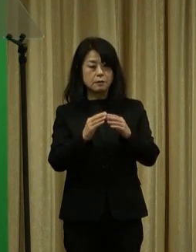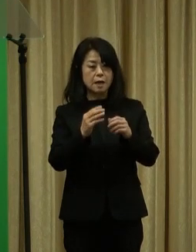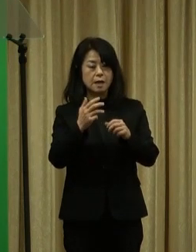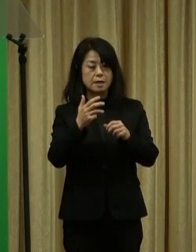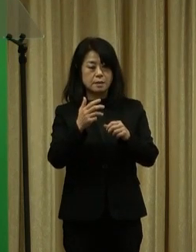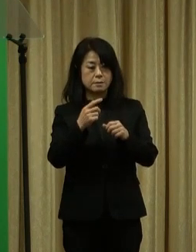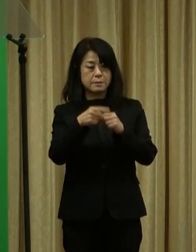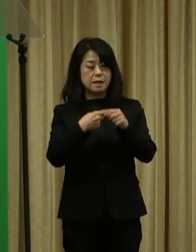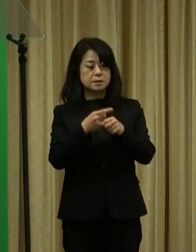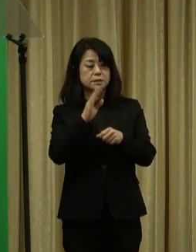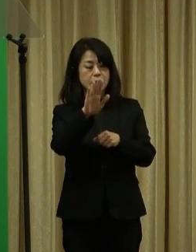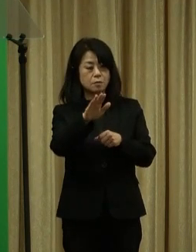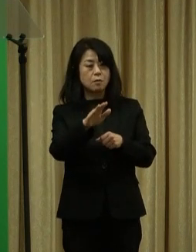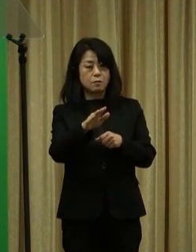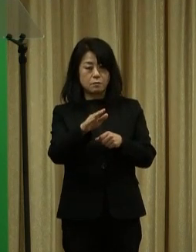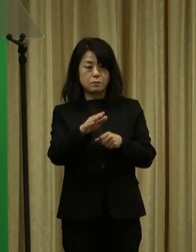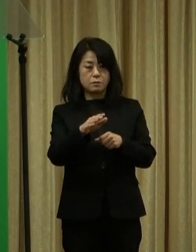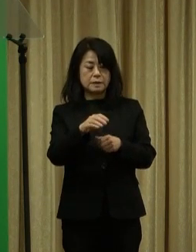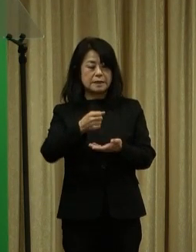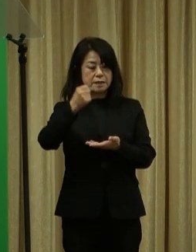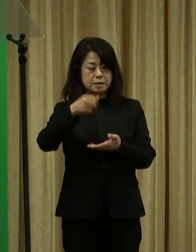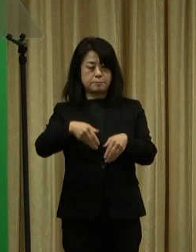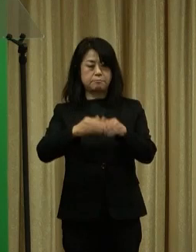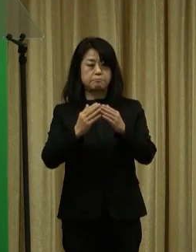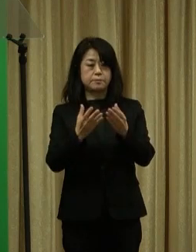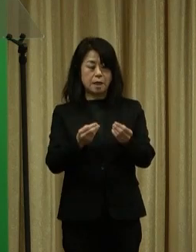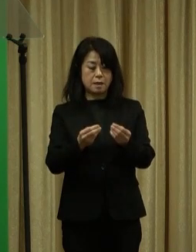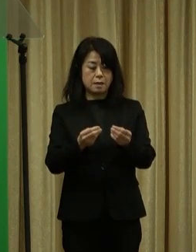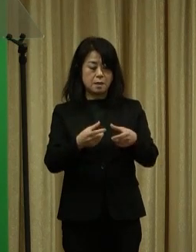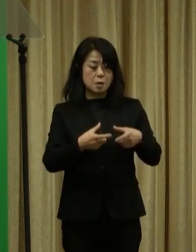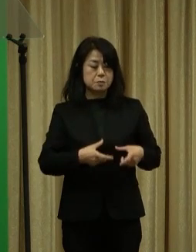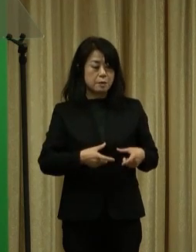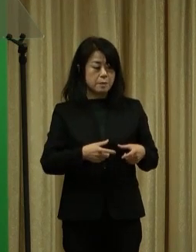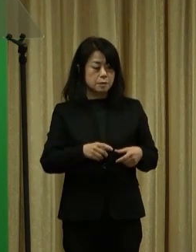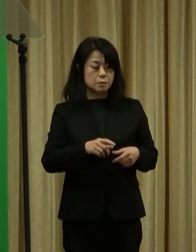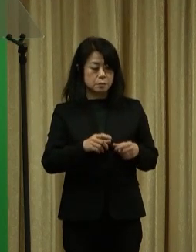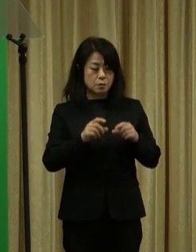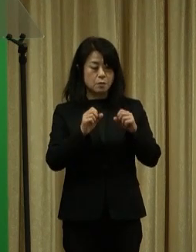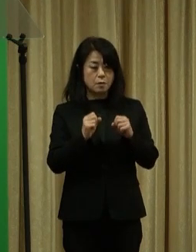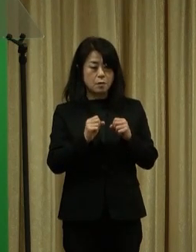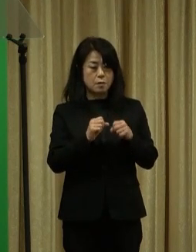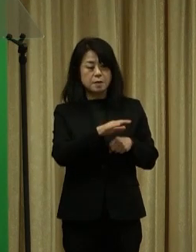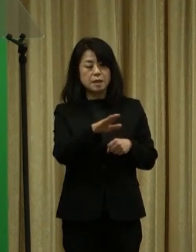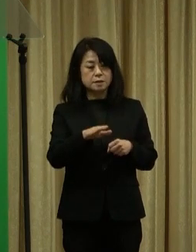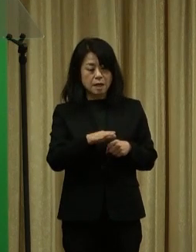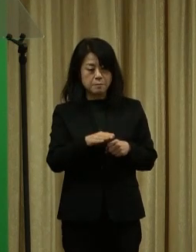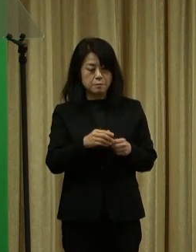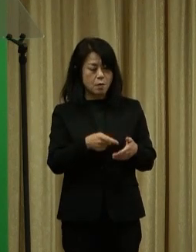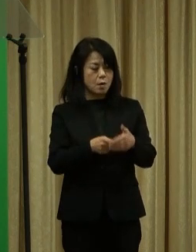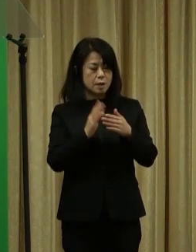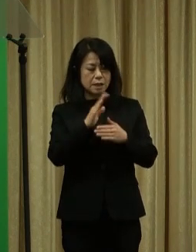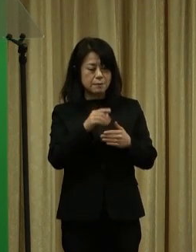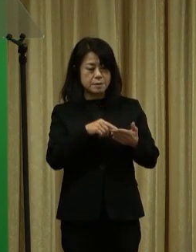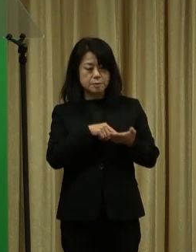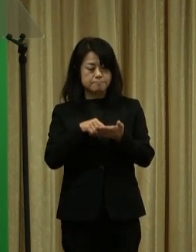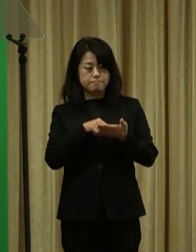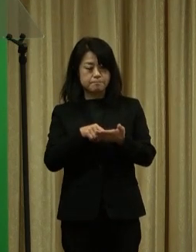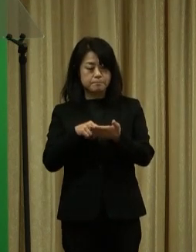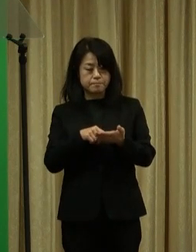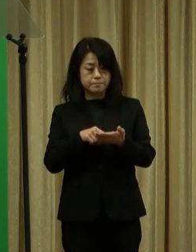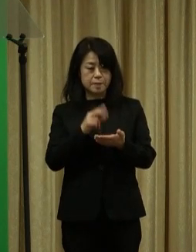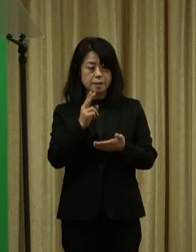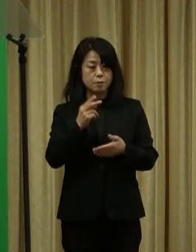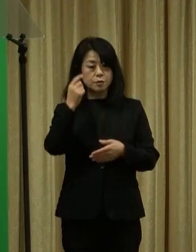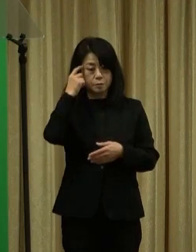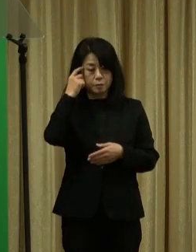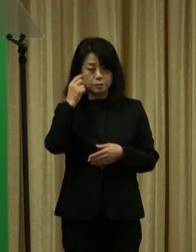から多分熊本の当時の皆さんも諦めずに、ずっと訴え続けられたんだというふうに思います。でも県も